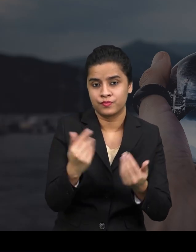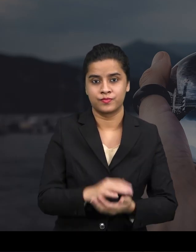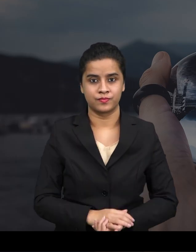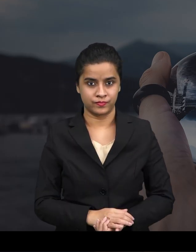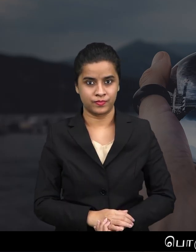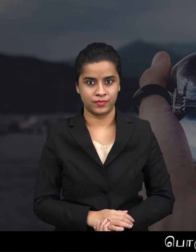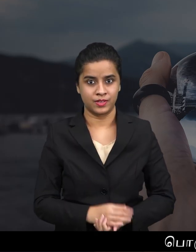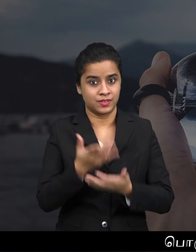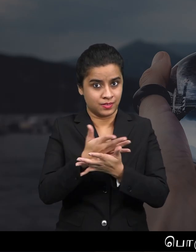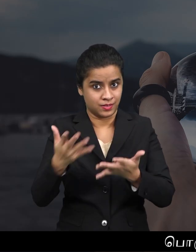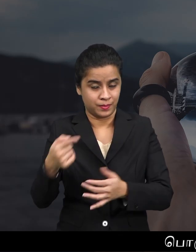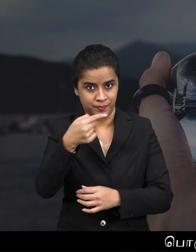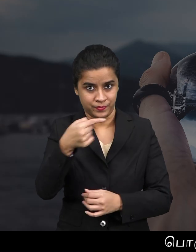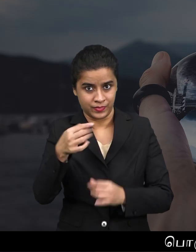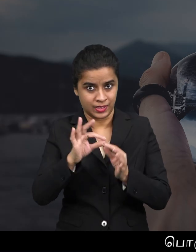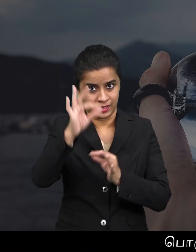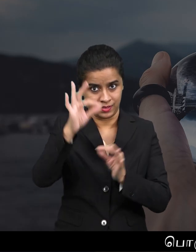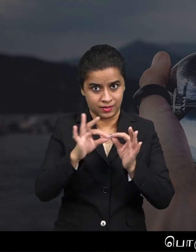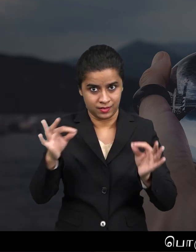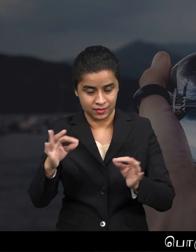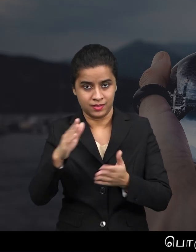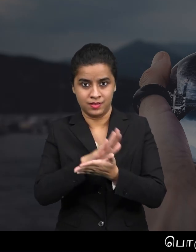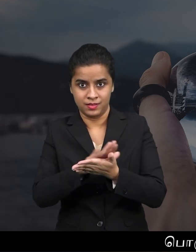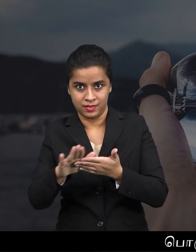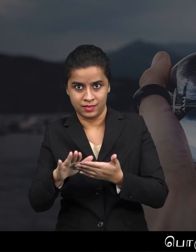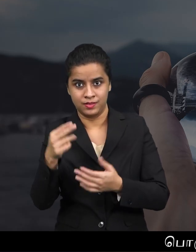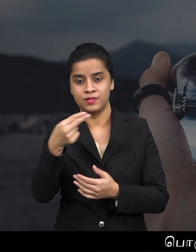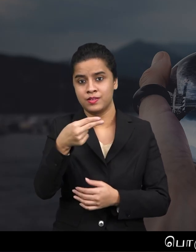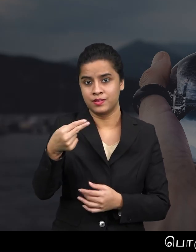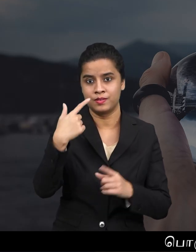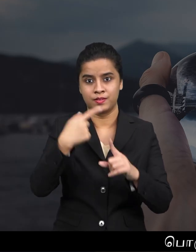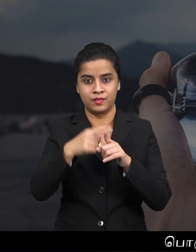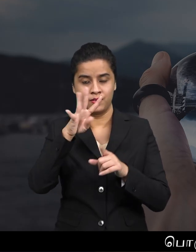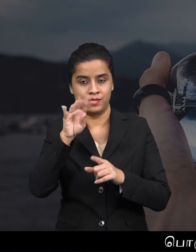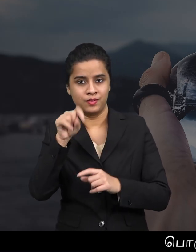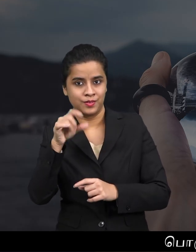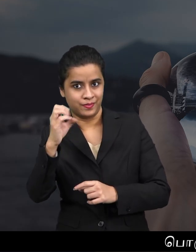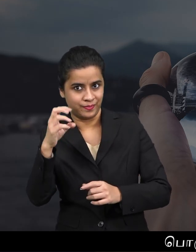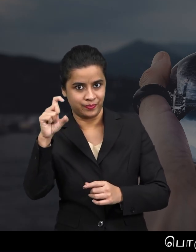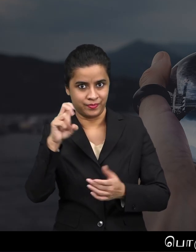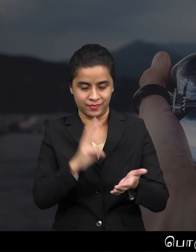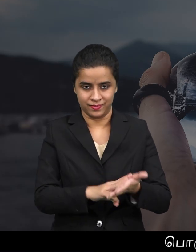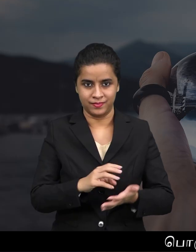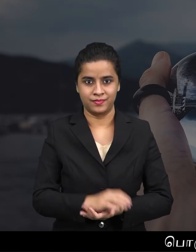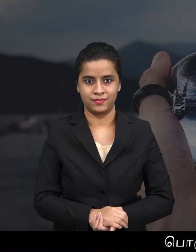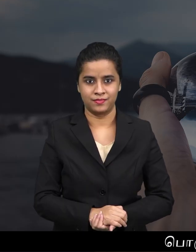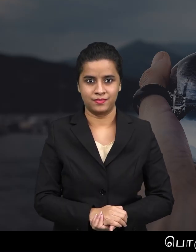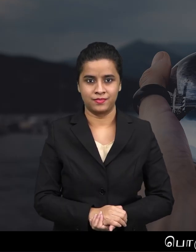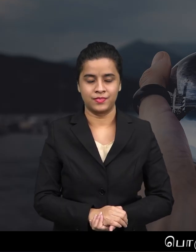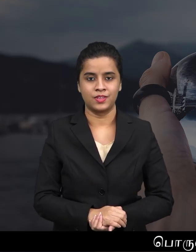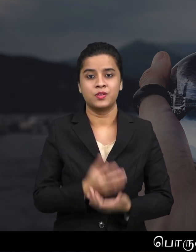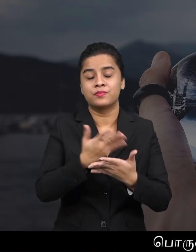தீர்வு: பொருளின் அளவு h ஈடு கூட்டல் 4.0